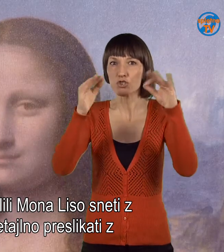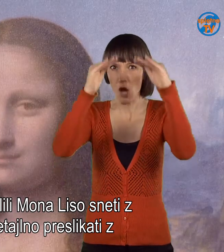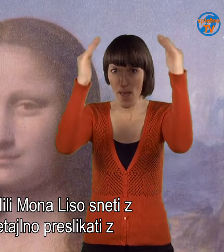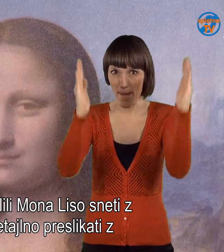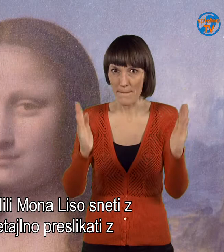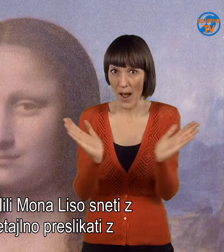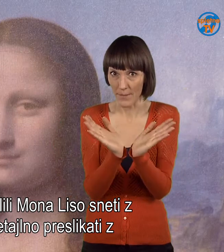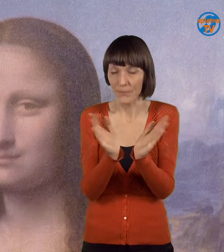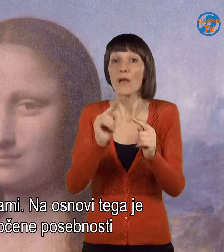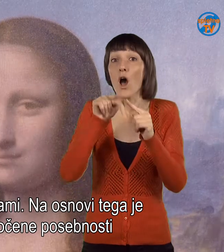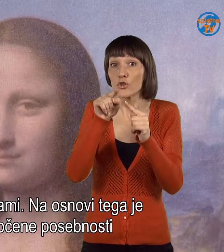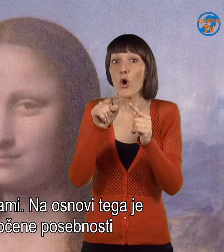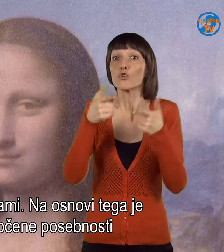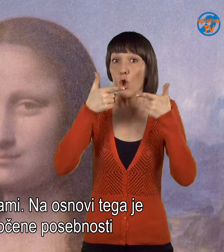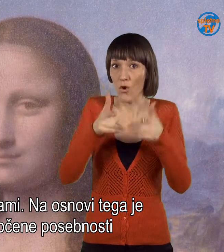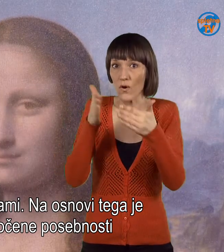je pač odkril določene